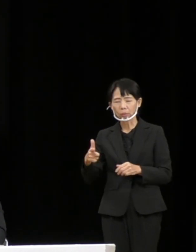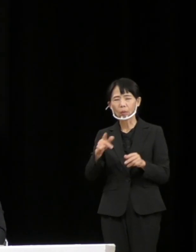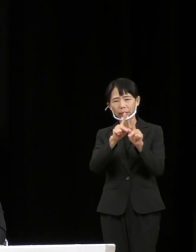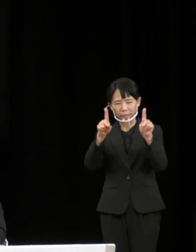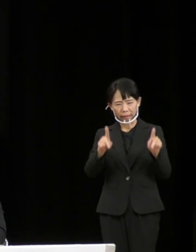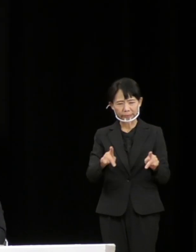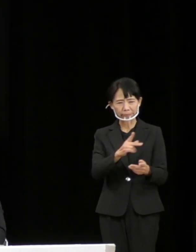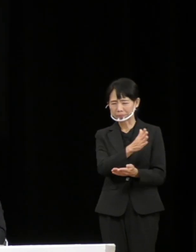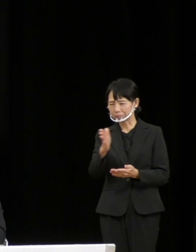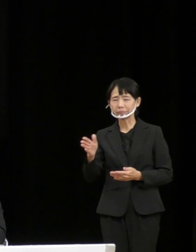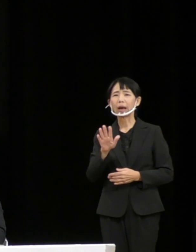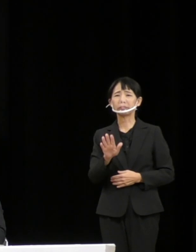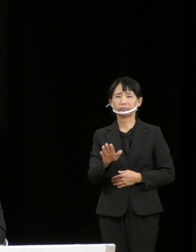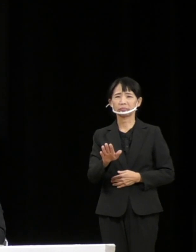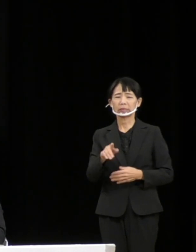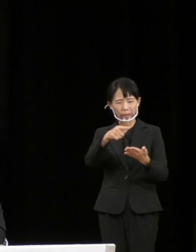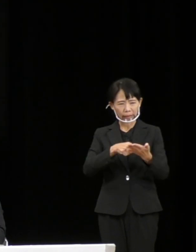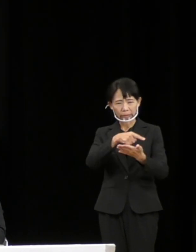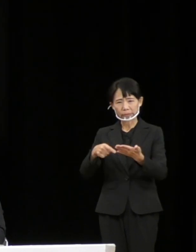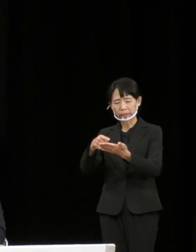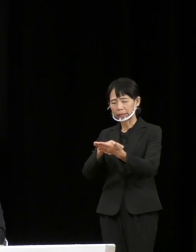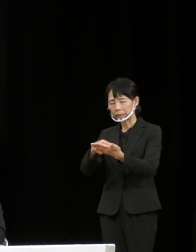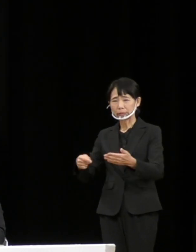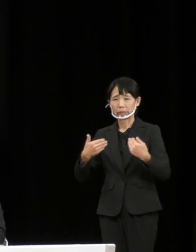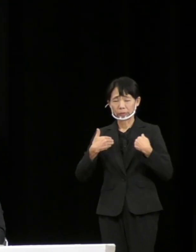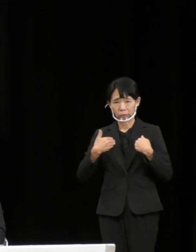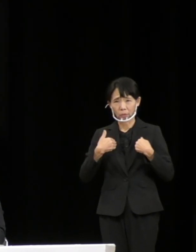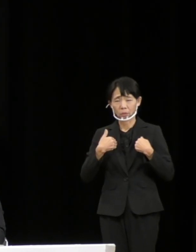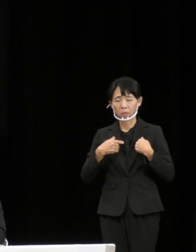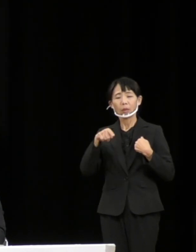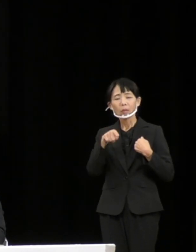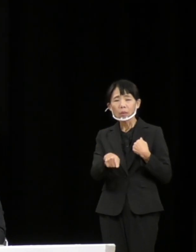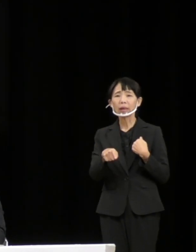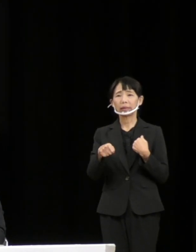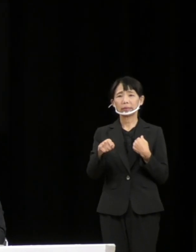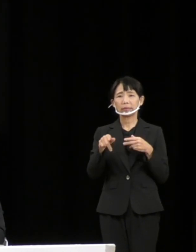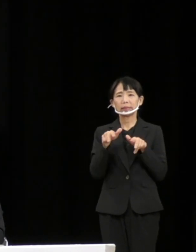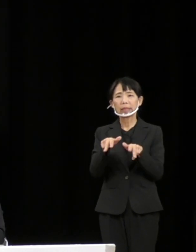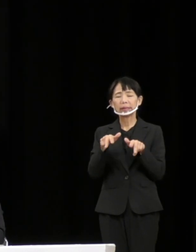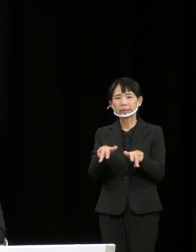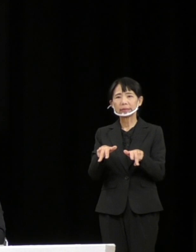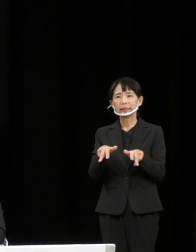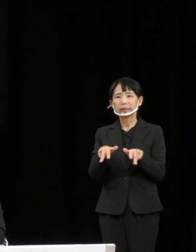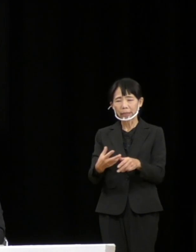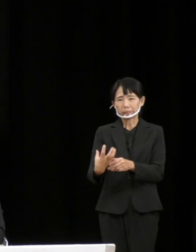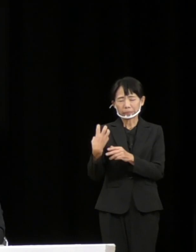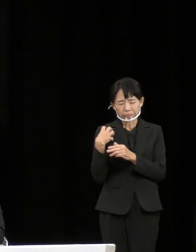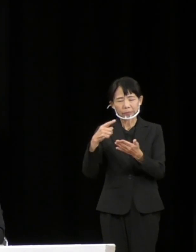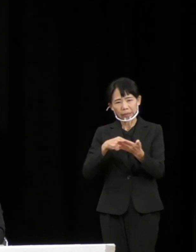していくための政治が果たす役割はとても大きくそれを責任をもってになっていく所存です